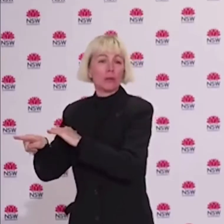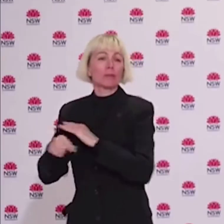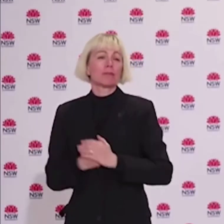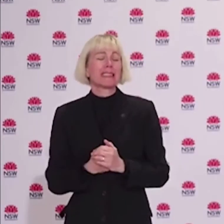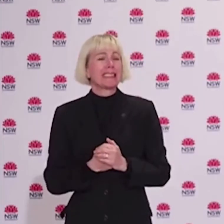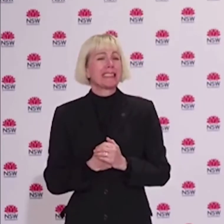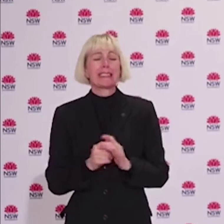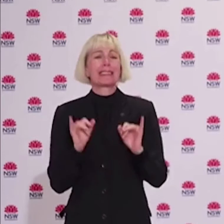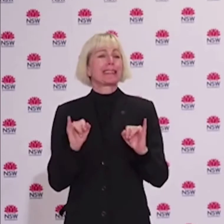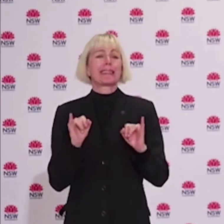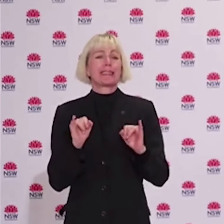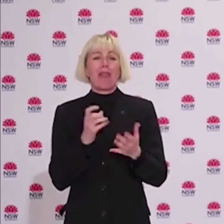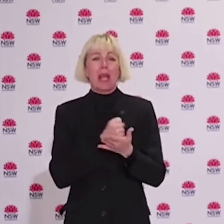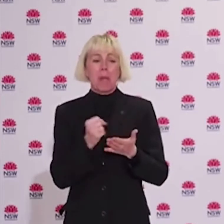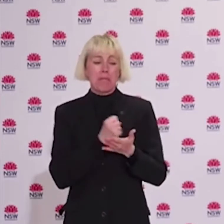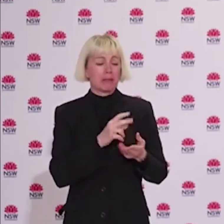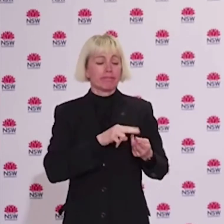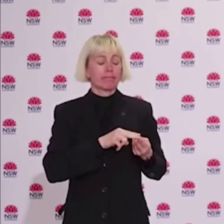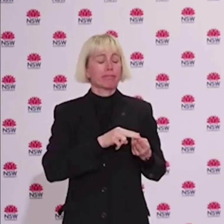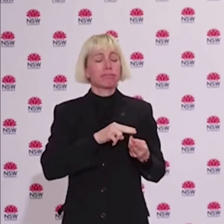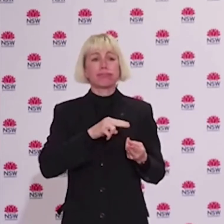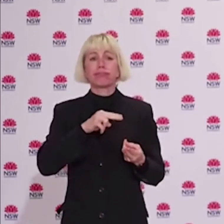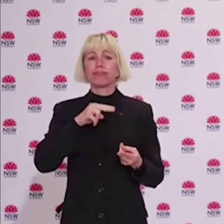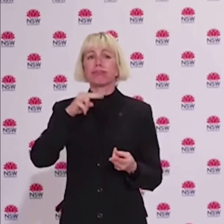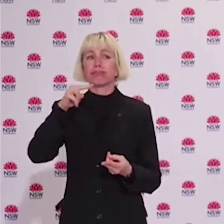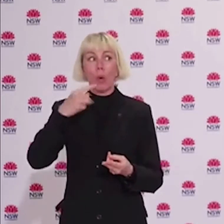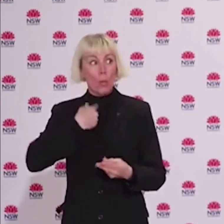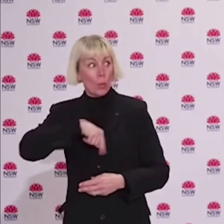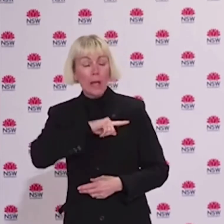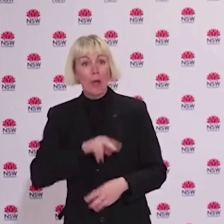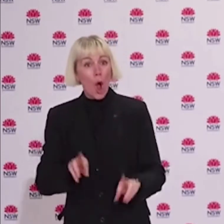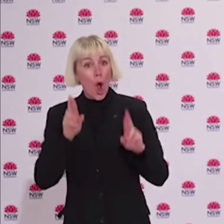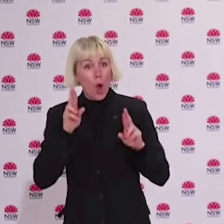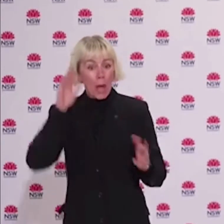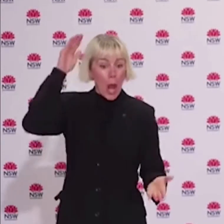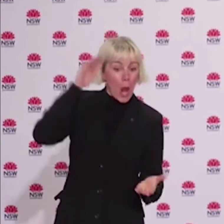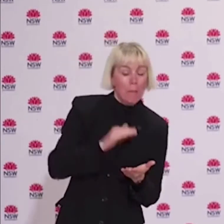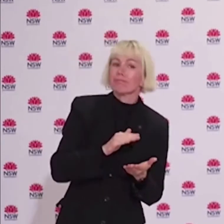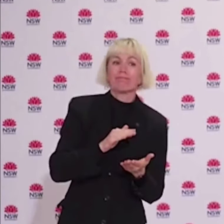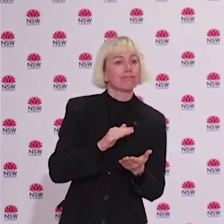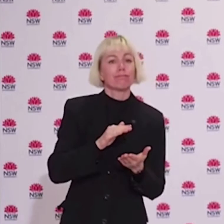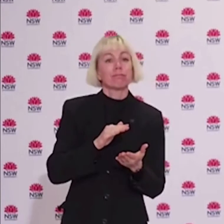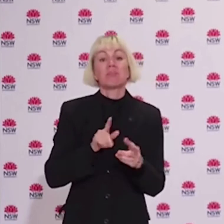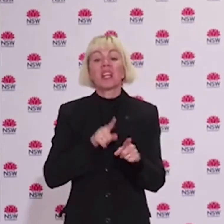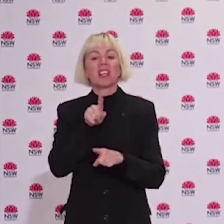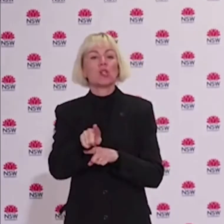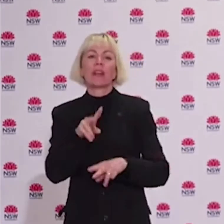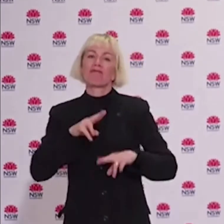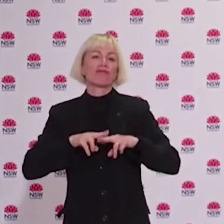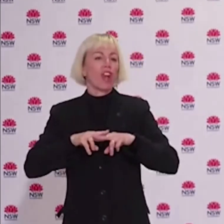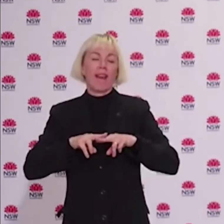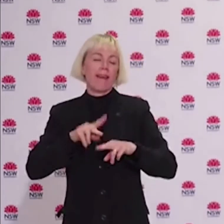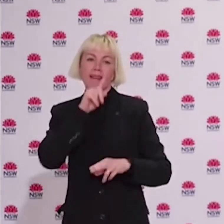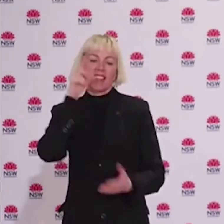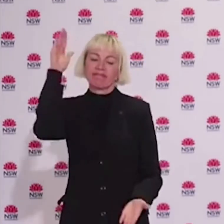संकटकाल घोषणा गरिएको सरकारी अधिकारीहरूले जनाएका छन्। केन्द्रीय राजधानी समेत पर्ने न्यू साउथ वेल्स प्रदेश सरकारले महामारी